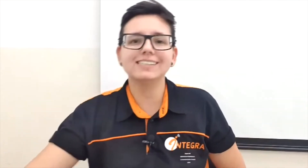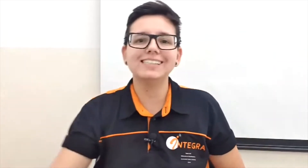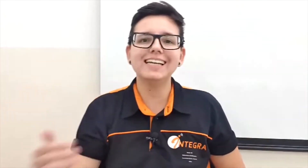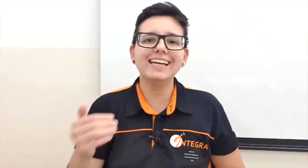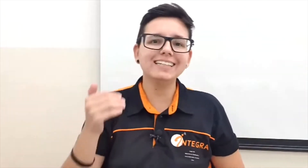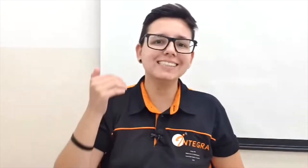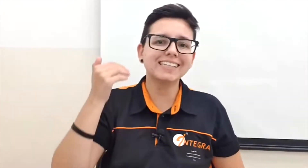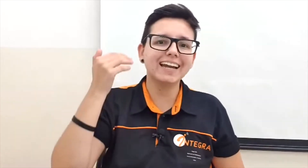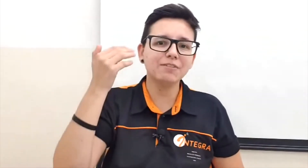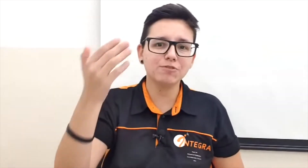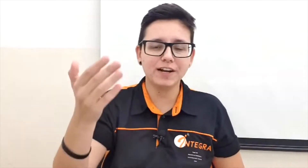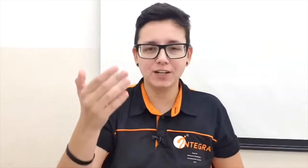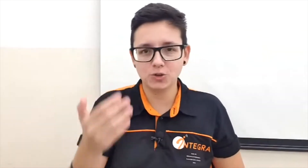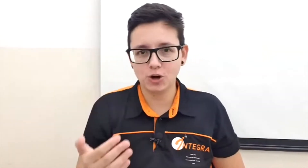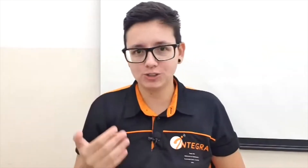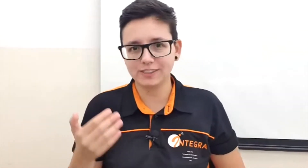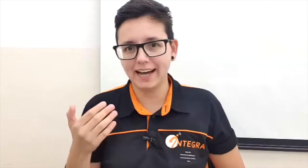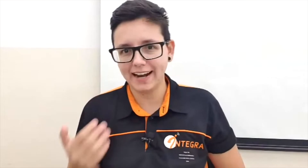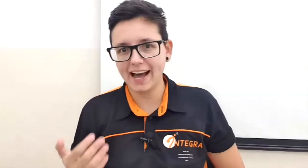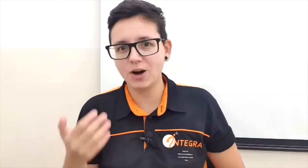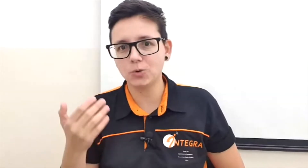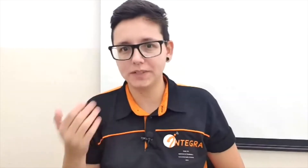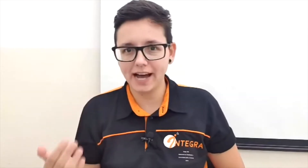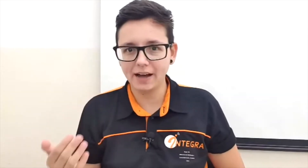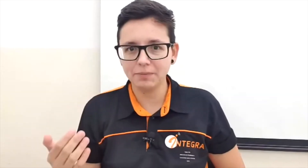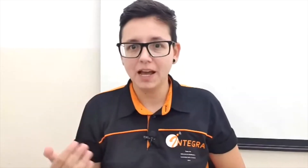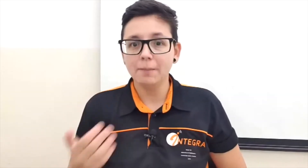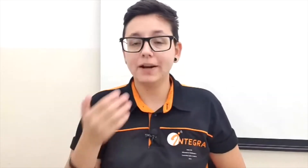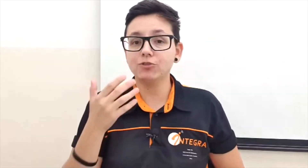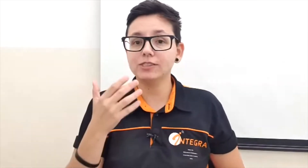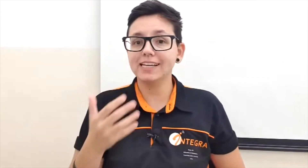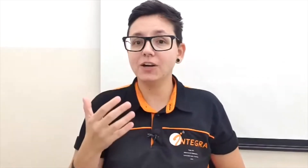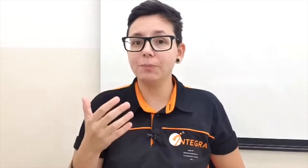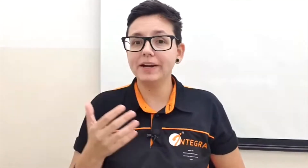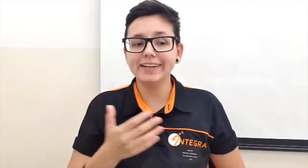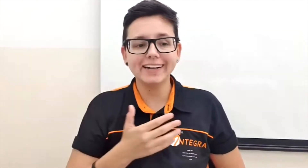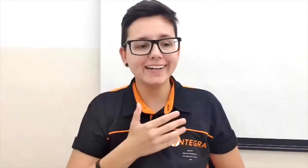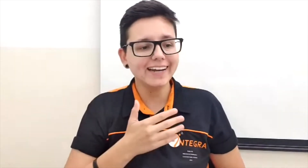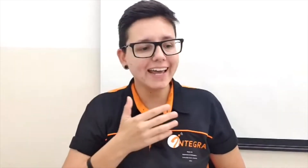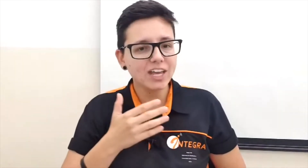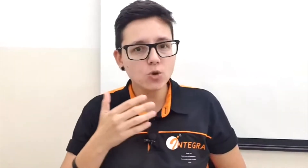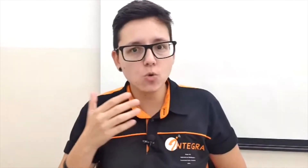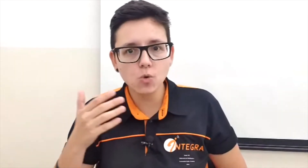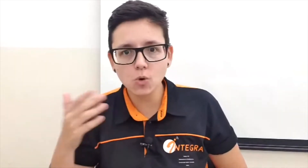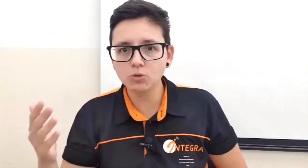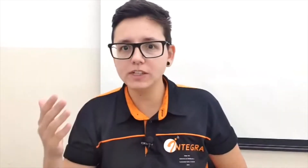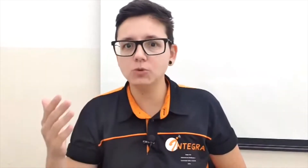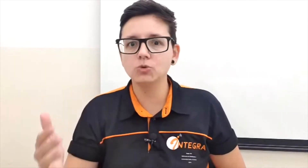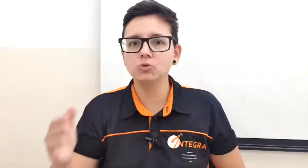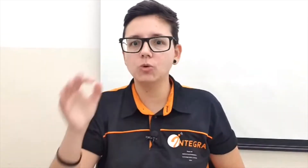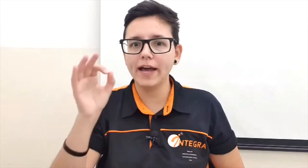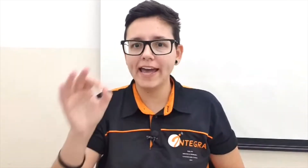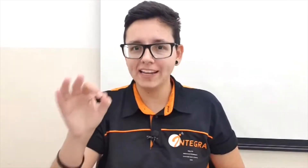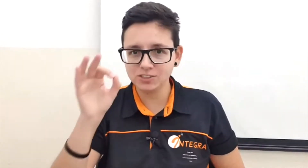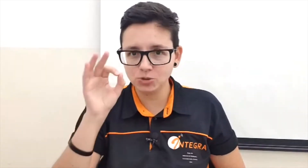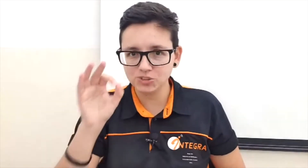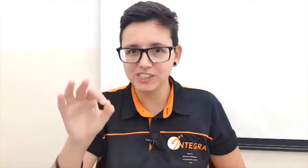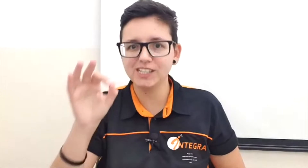se inscrever no nosso canal, tá? Para você não perder nenhum conteúdo